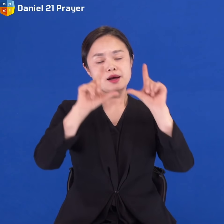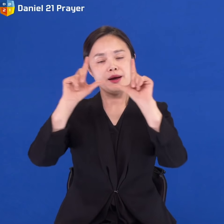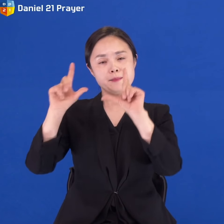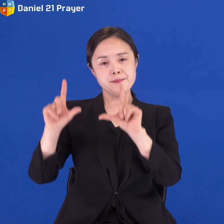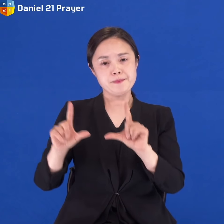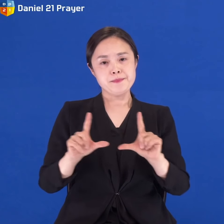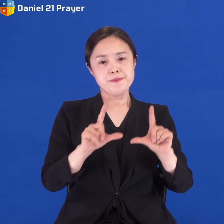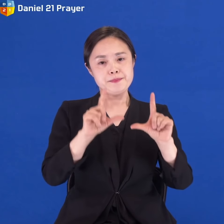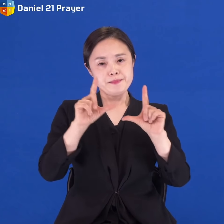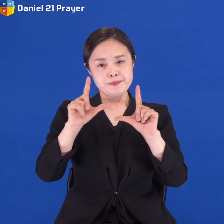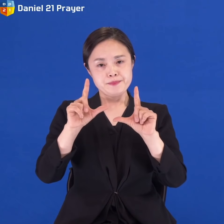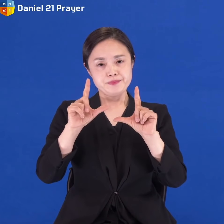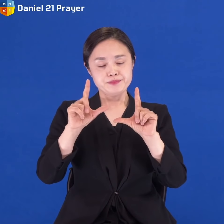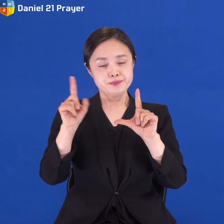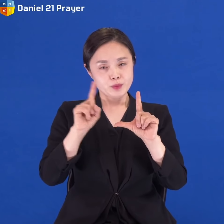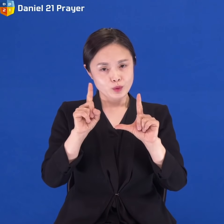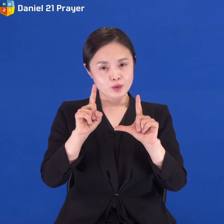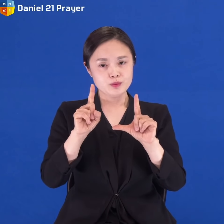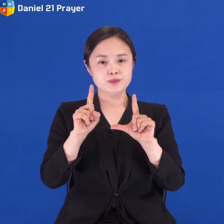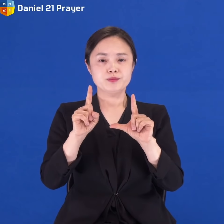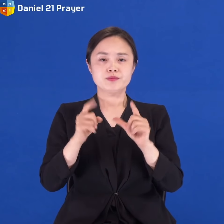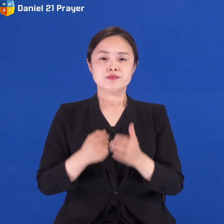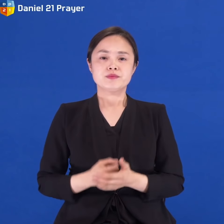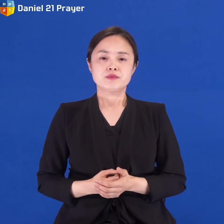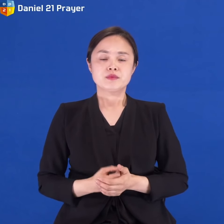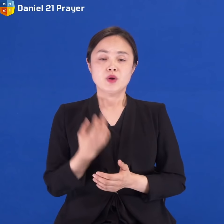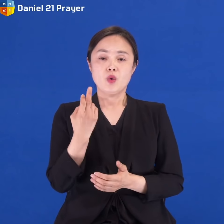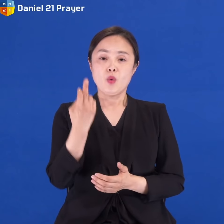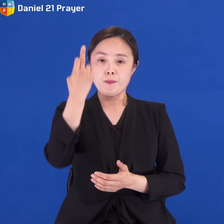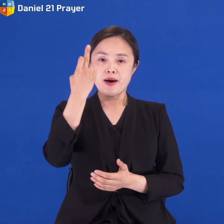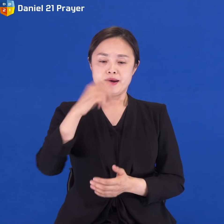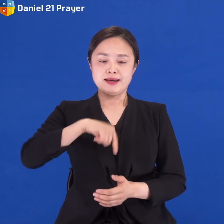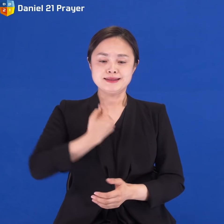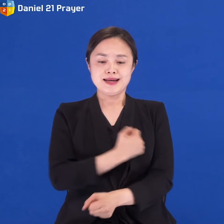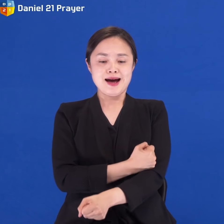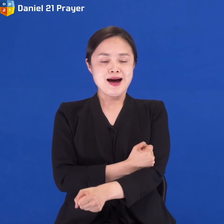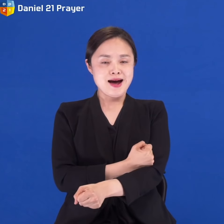오빠의 자해라든지 언니의